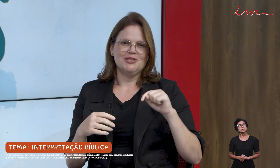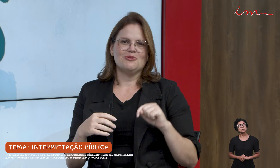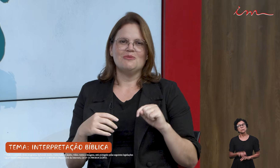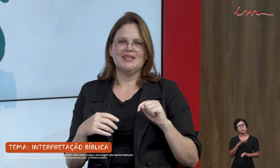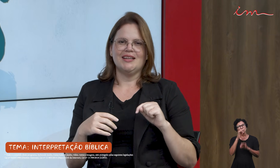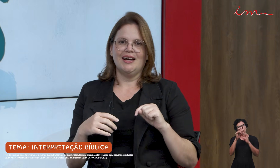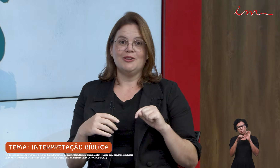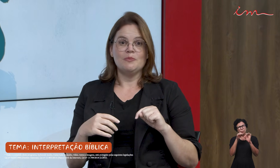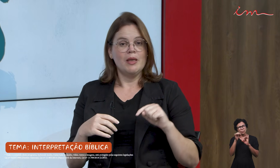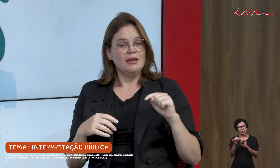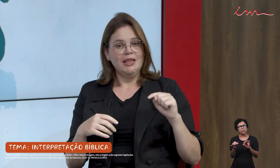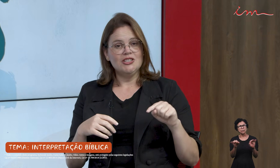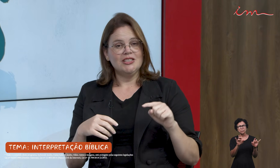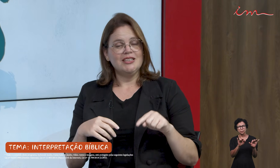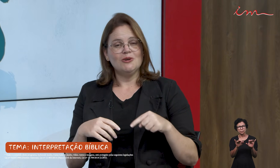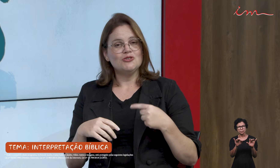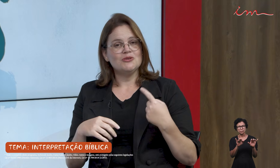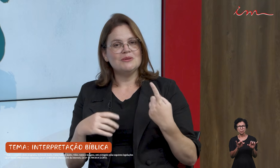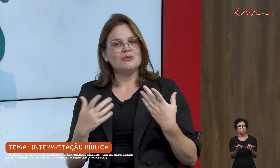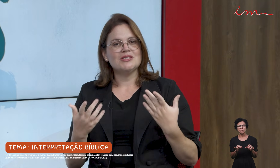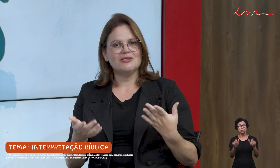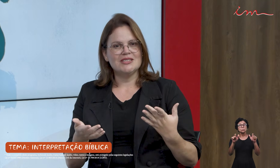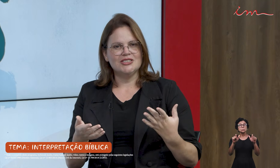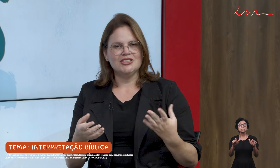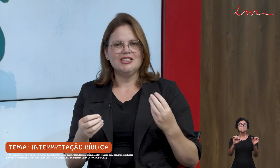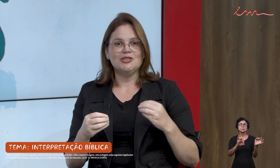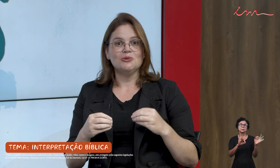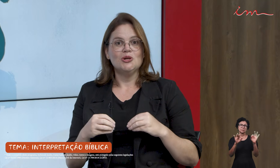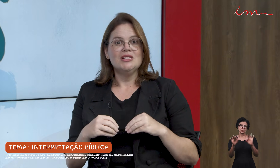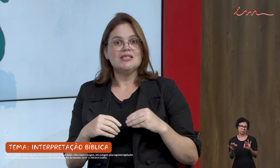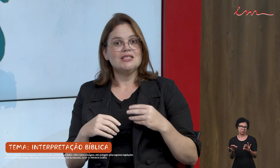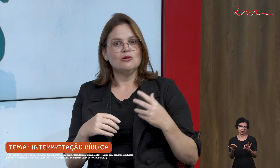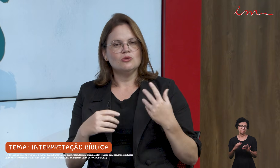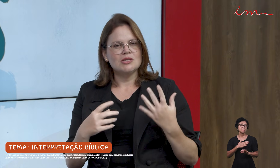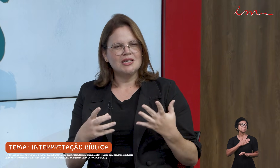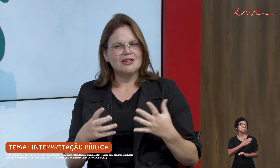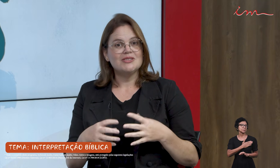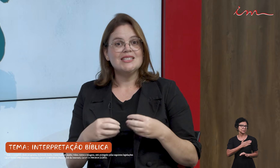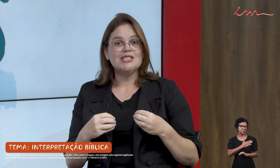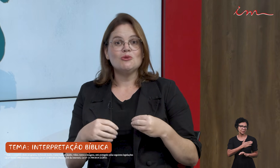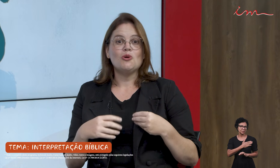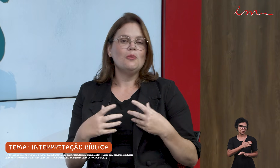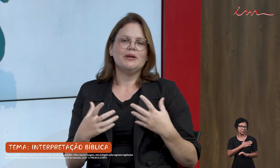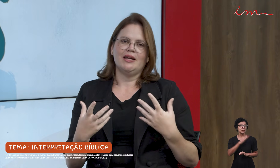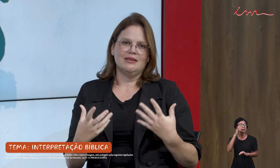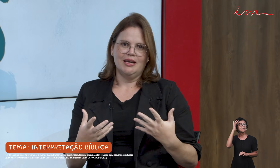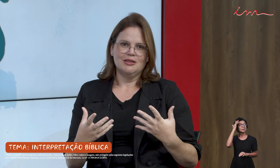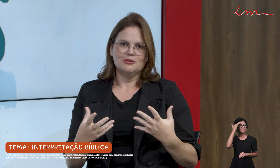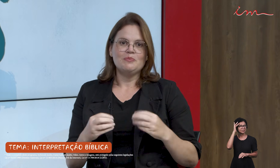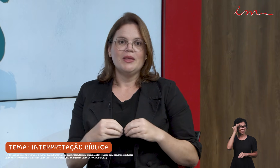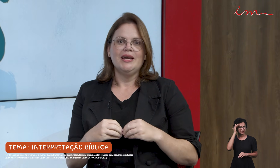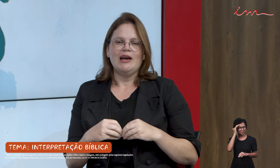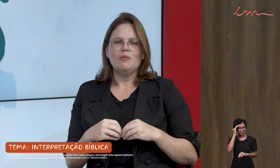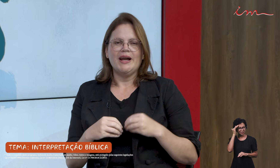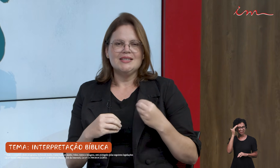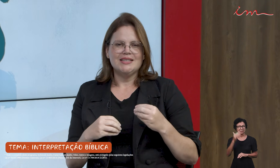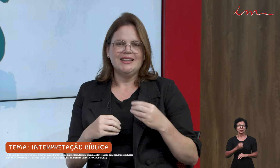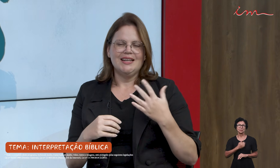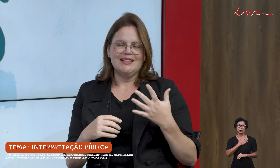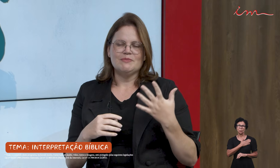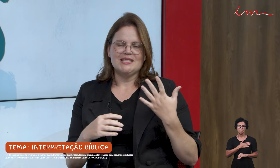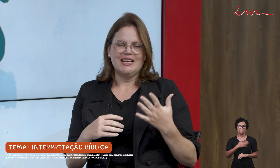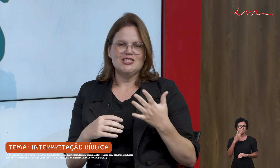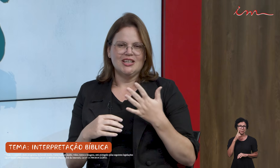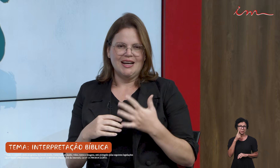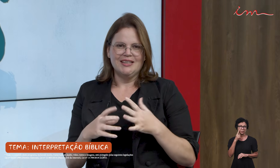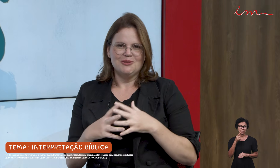deixa aqui no comentário, deixa aqui de onde que os irmãos estão assistindo, se estão gostando, se estão compreendendo. É um prazer